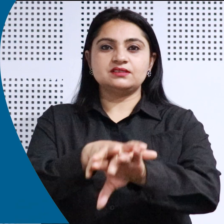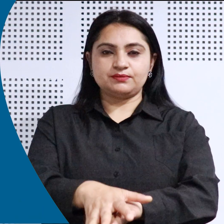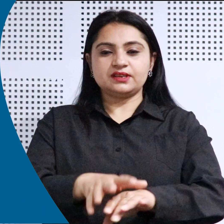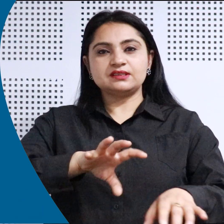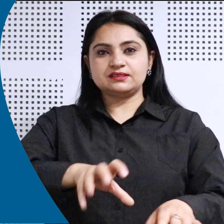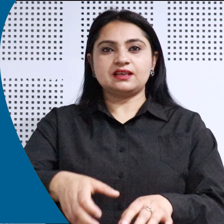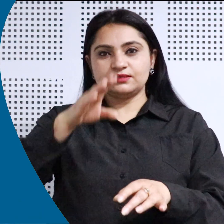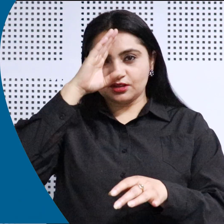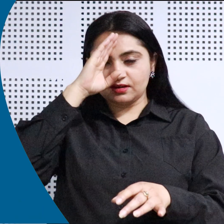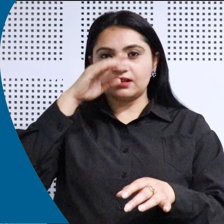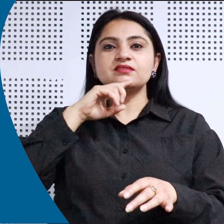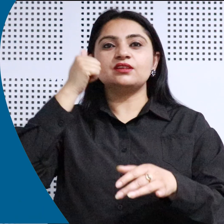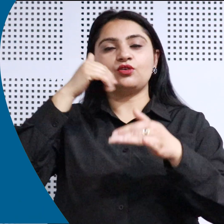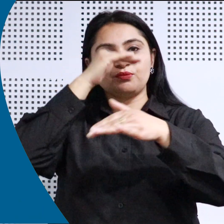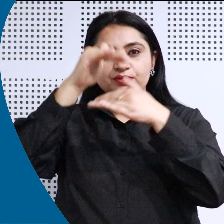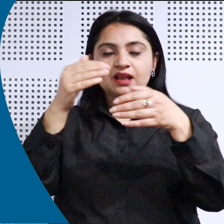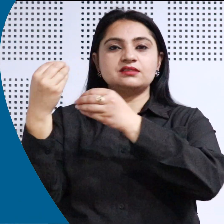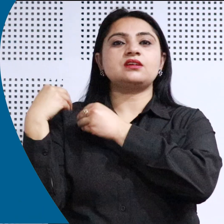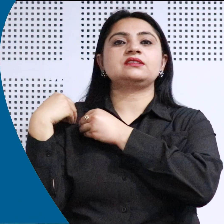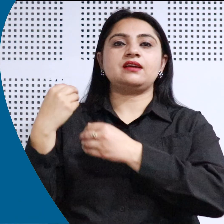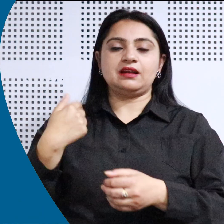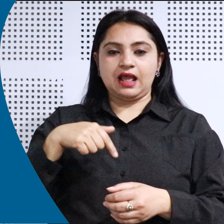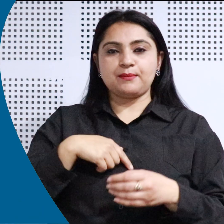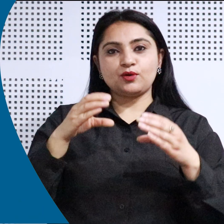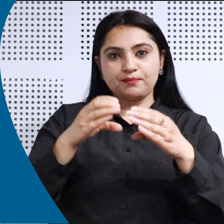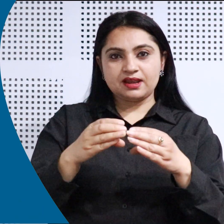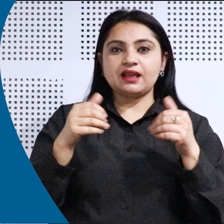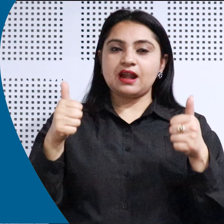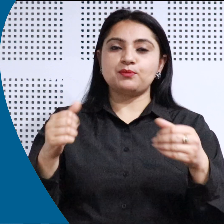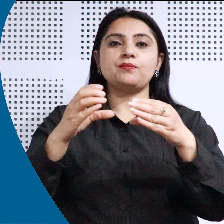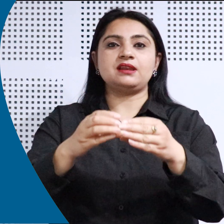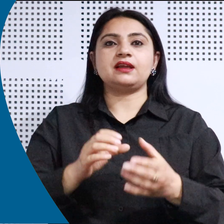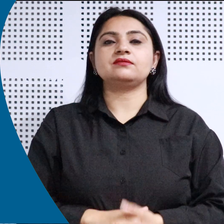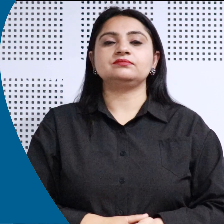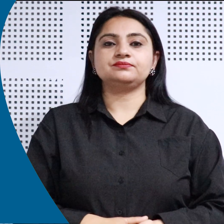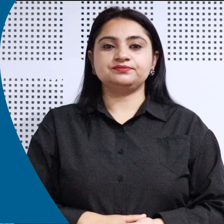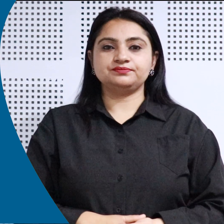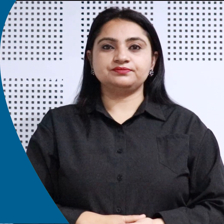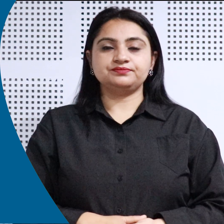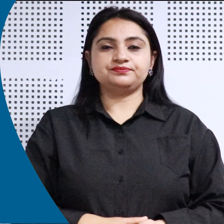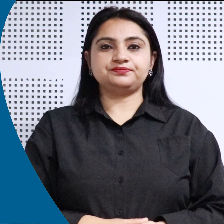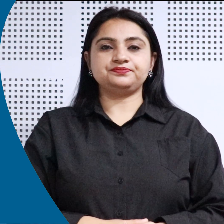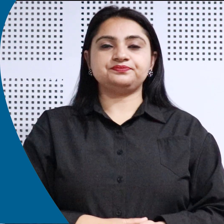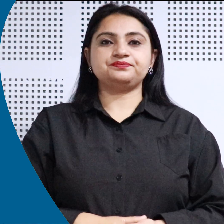समावेशी स्थानीय सरकार, दिगो विकासको हकदार। हाम्रो पालिका, राम्रो पालिका।